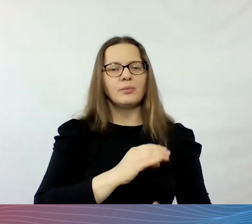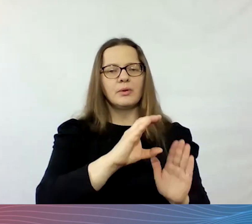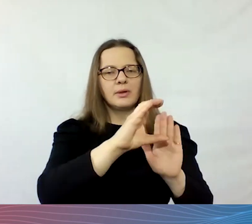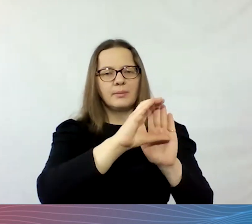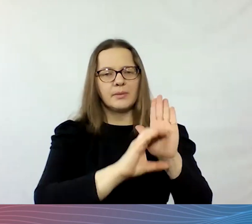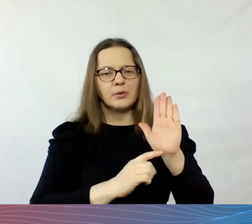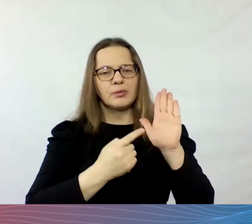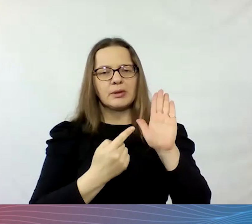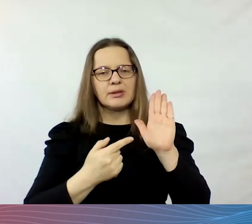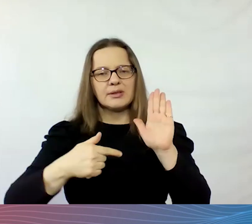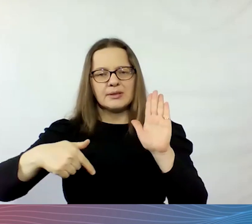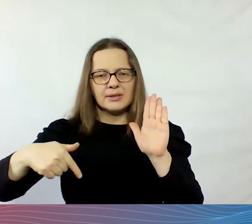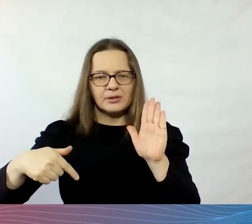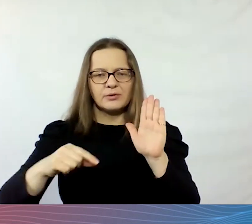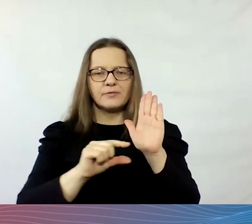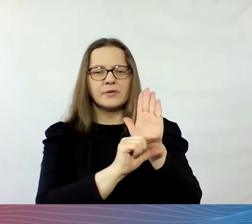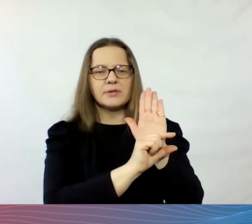essa unidade. Versículo